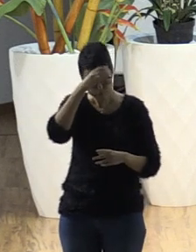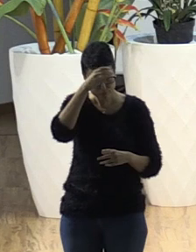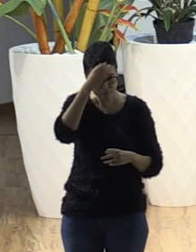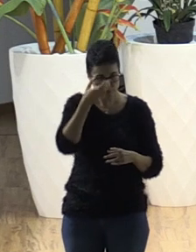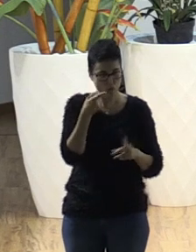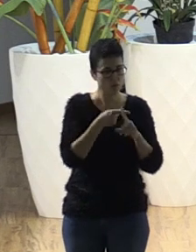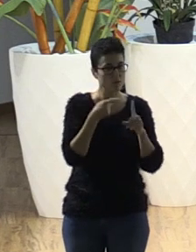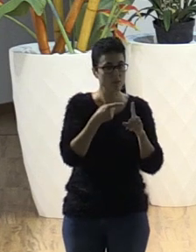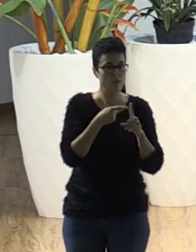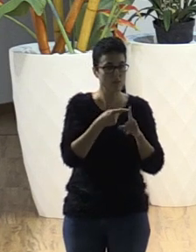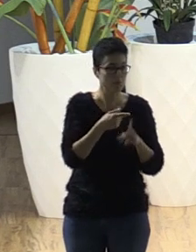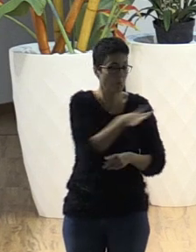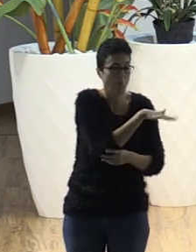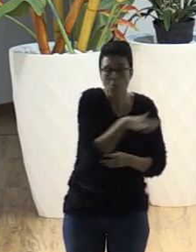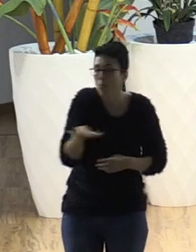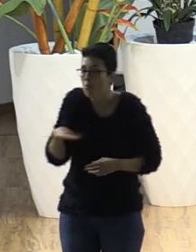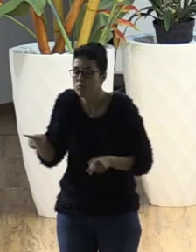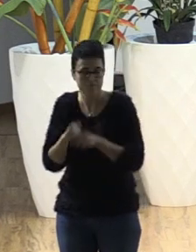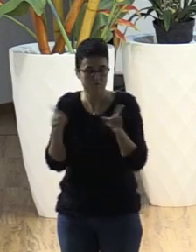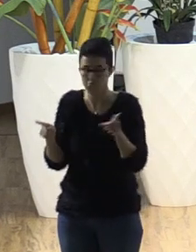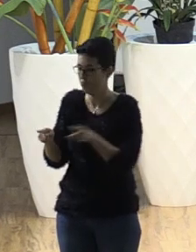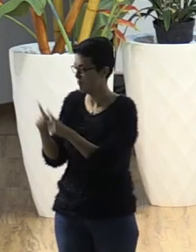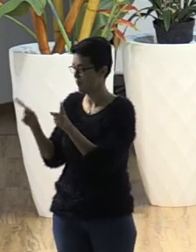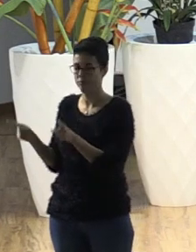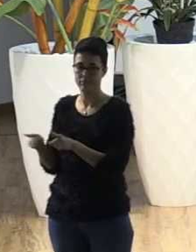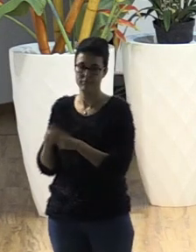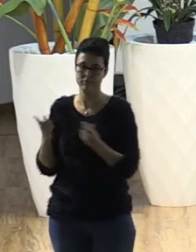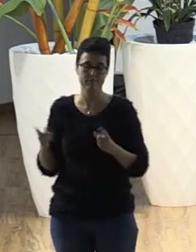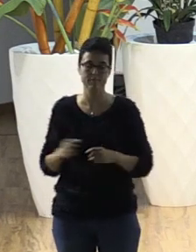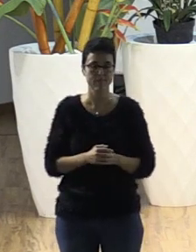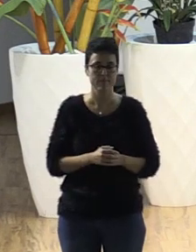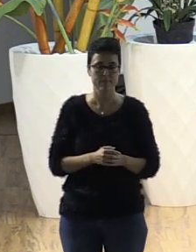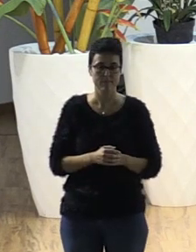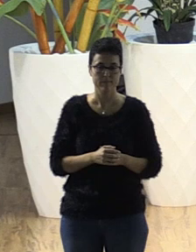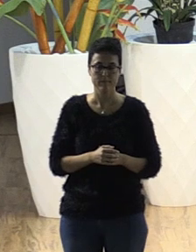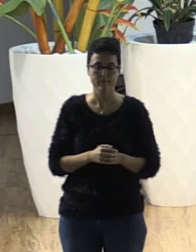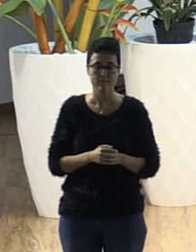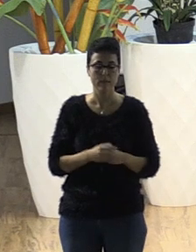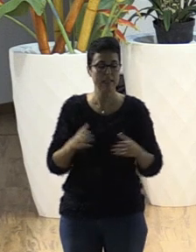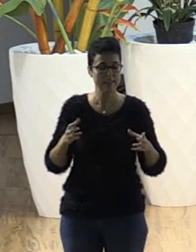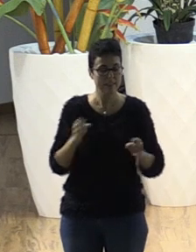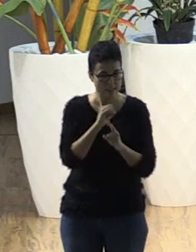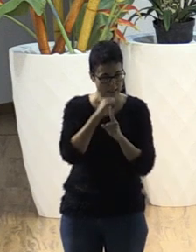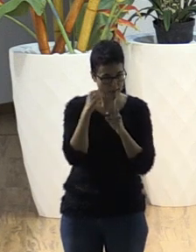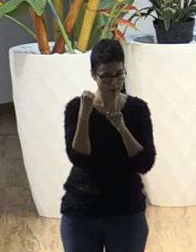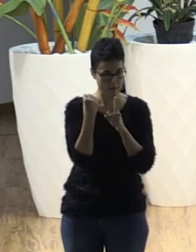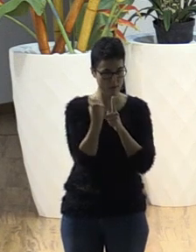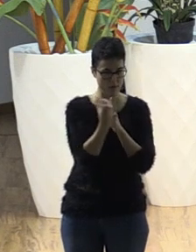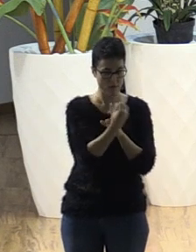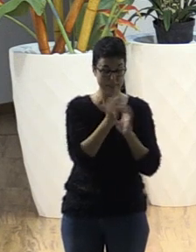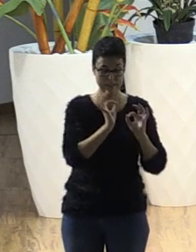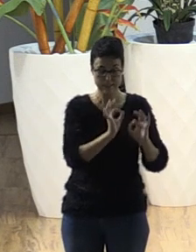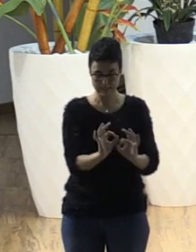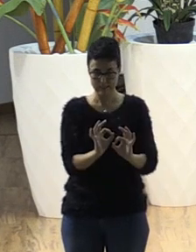estén donde estén. Esta es la gran batalla. Y la animación sociocultural en